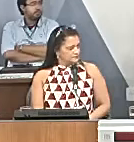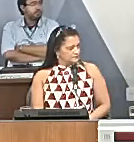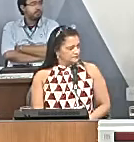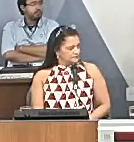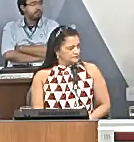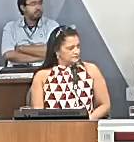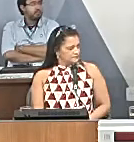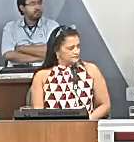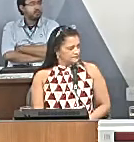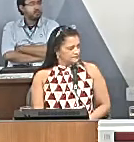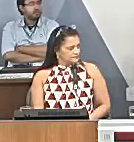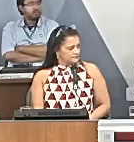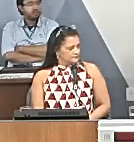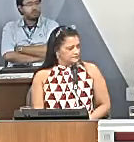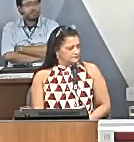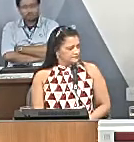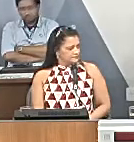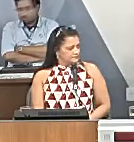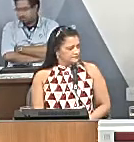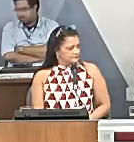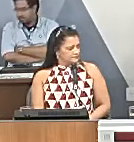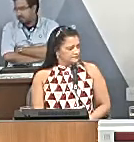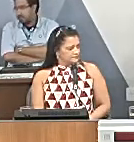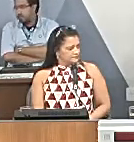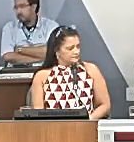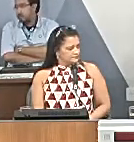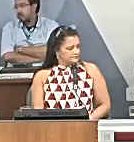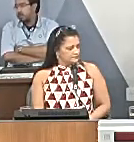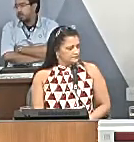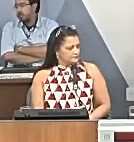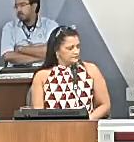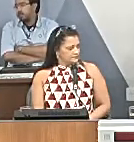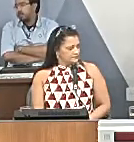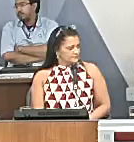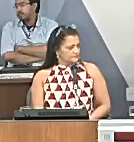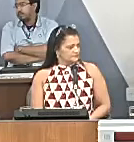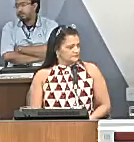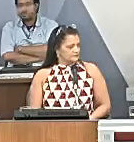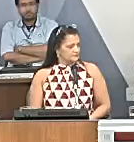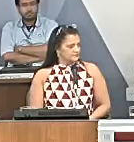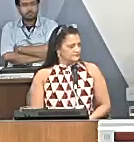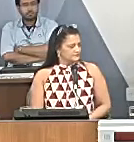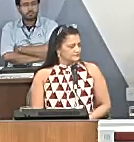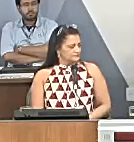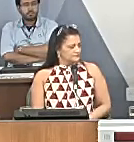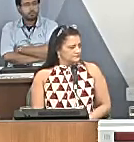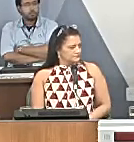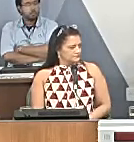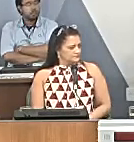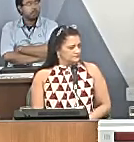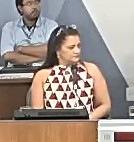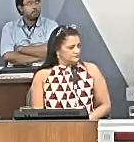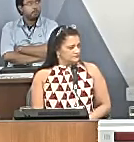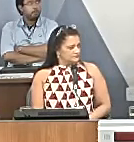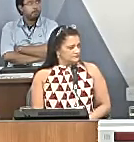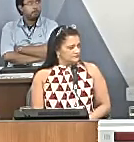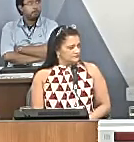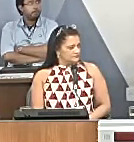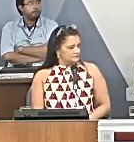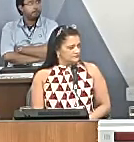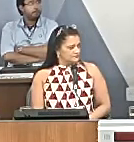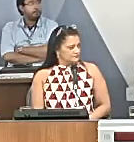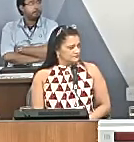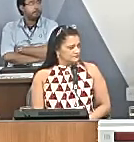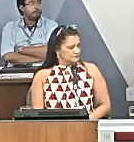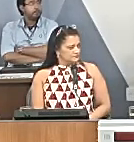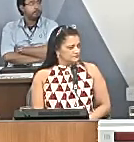pessoa como é que a pessoa que não entende que o autista não vai conseguir olhar no olho dele vai conseguir